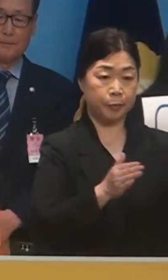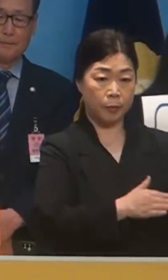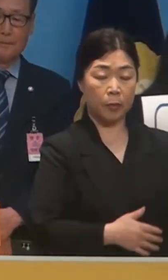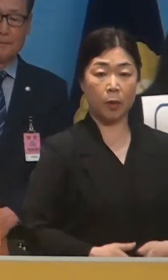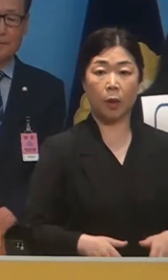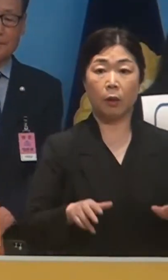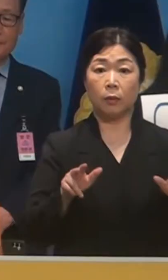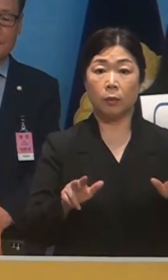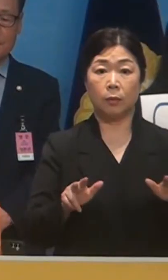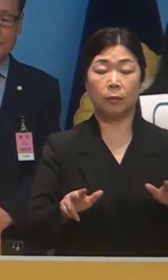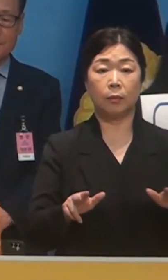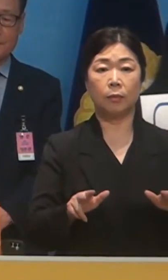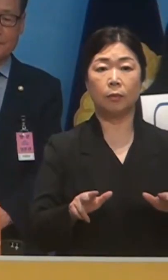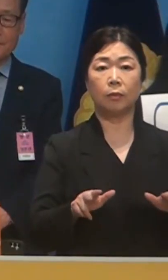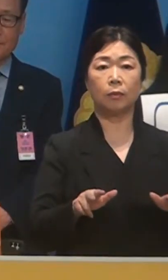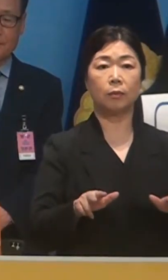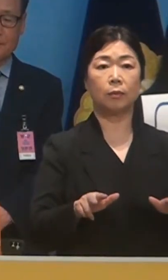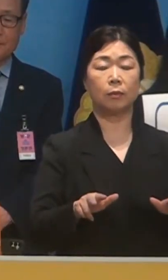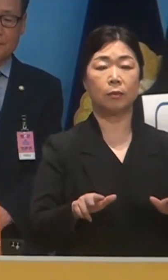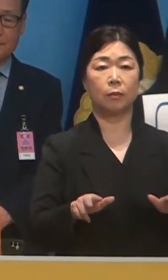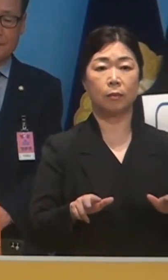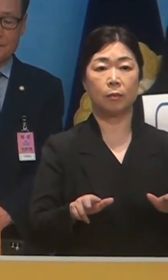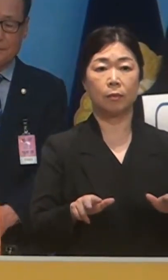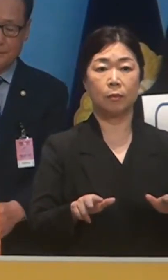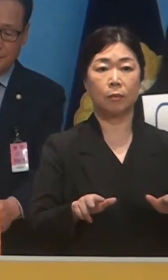이 시간에는